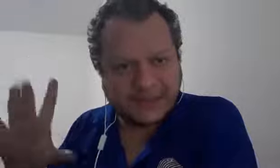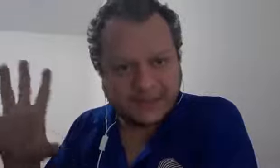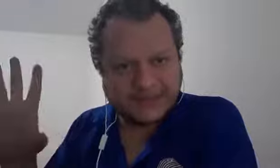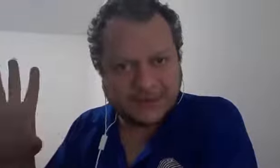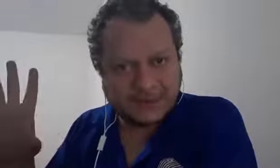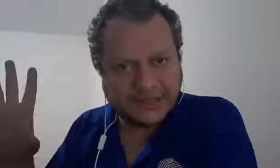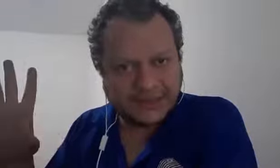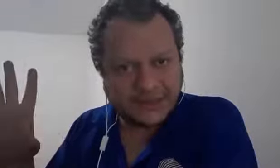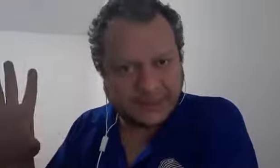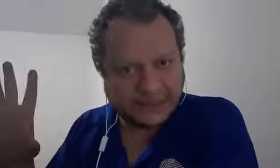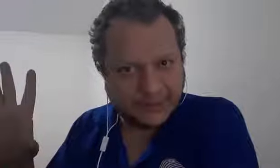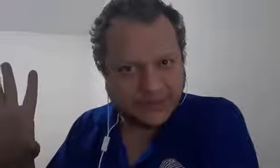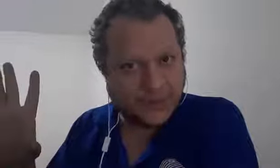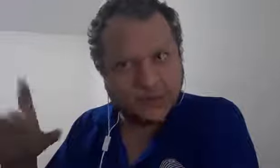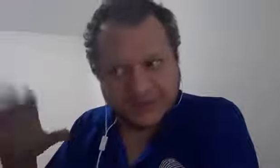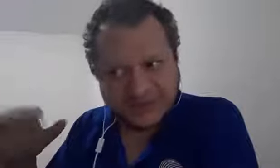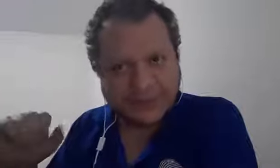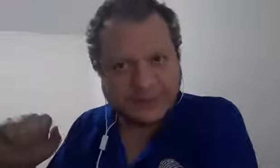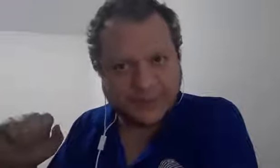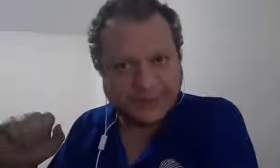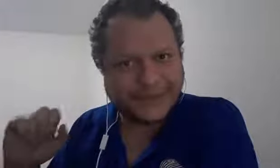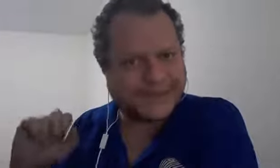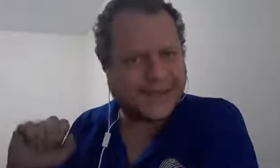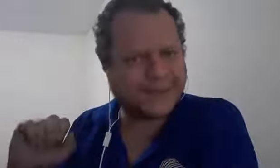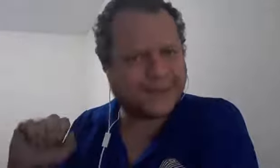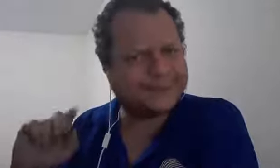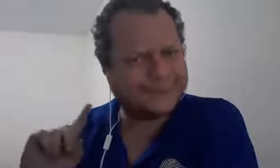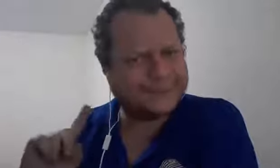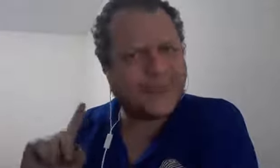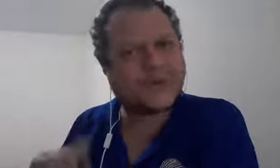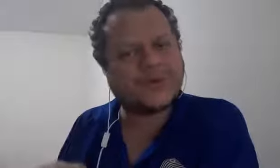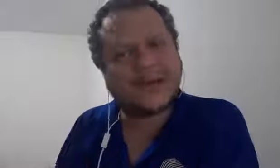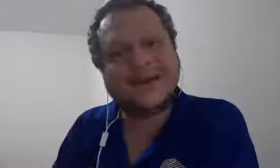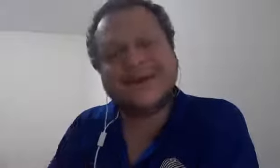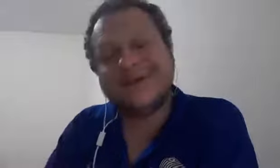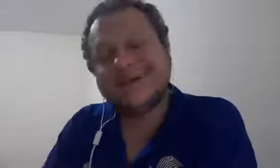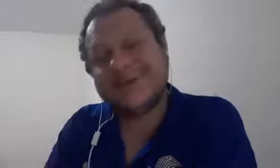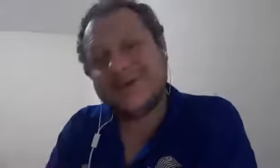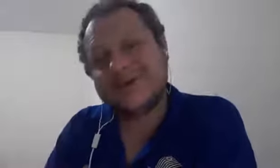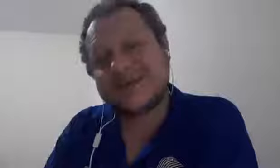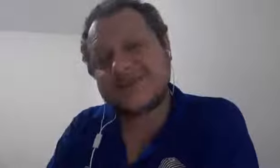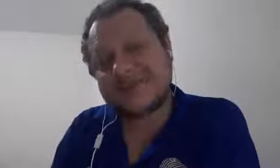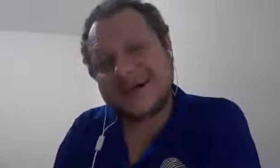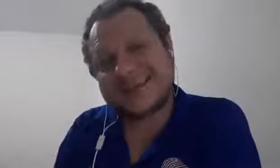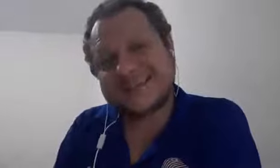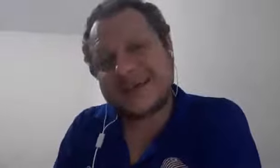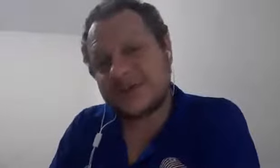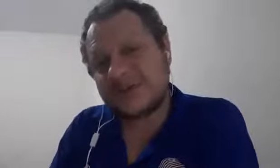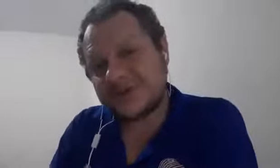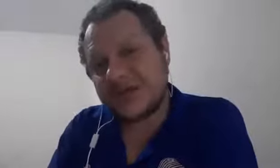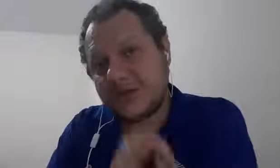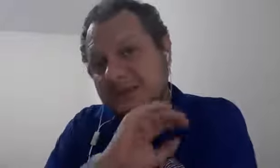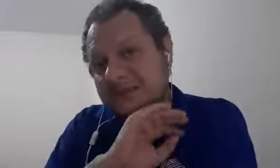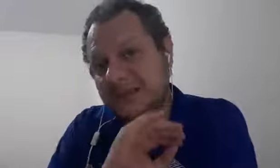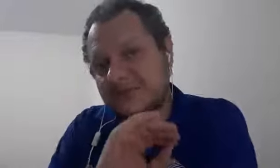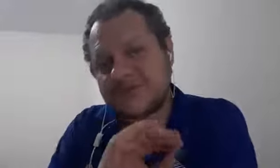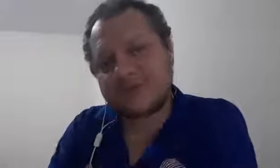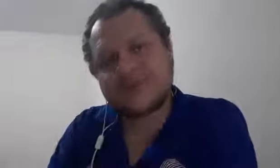uma volta lá no São Mateus, ou na Avenida Sapopemba, certo? Tem que cuidar, né, usando máscara, álcool em gel, mantendo o isolamento